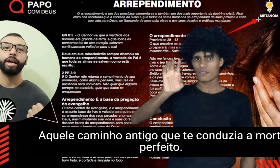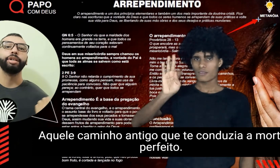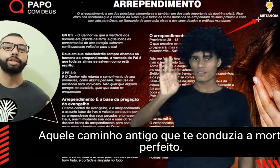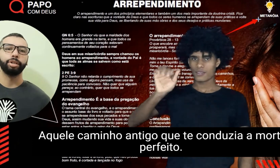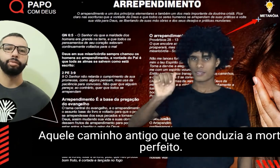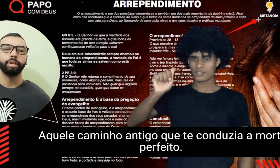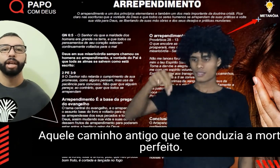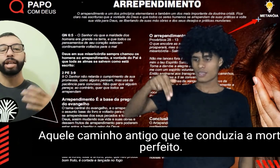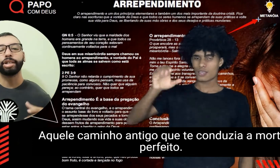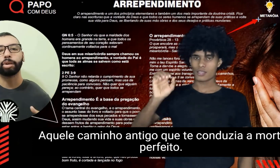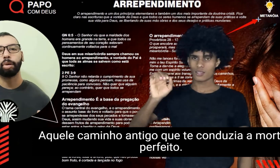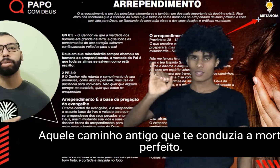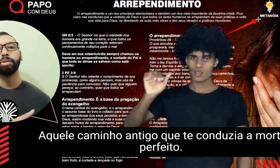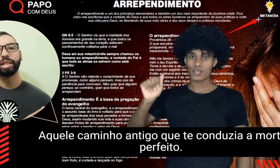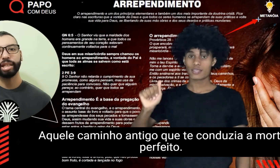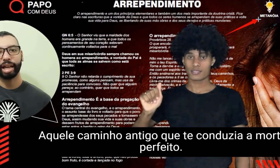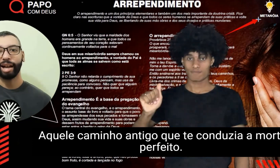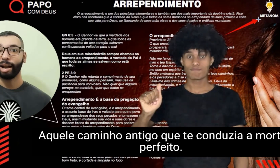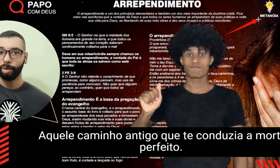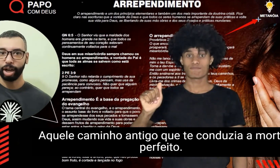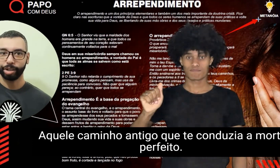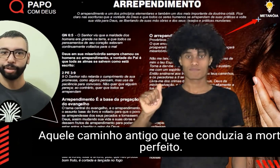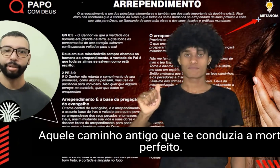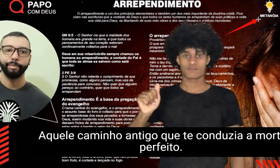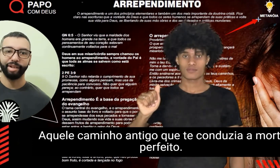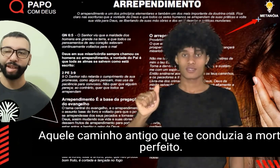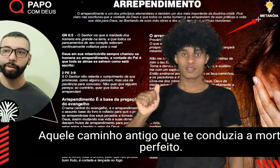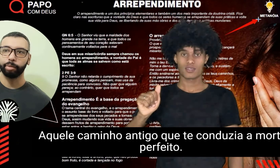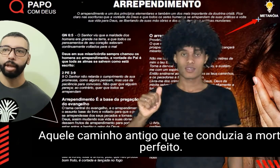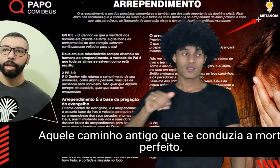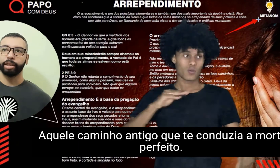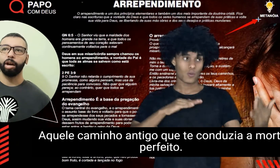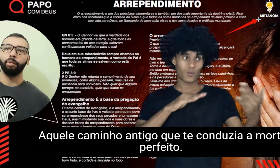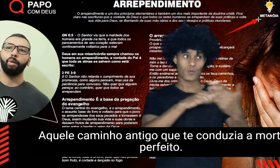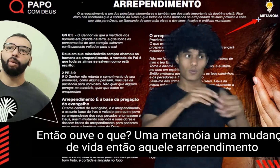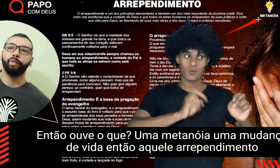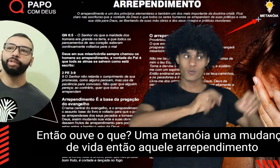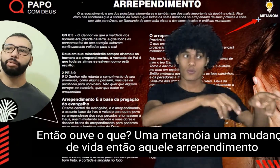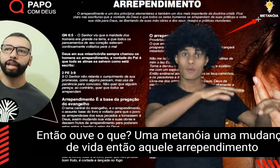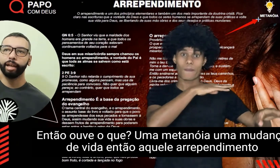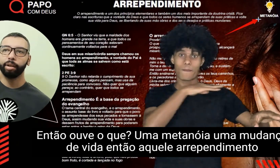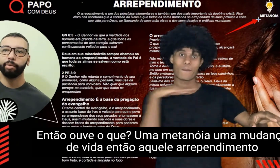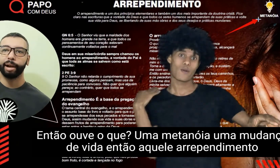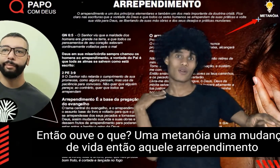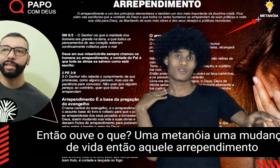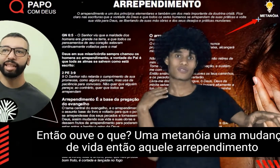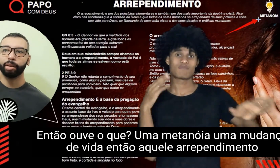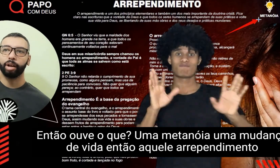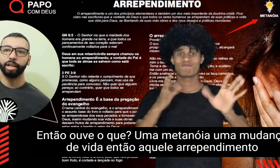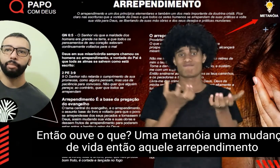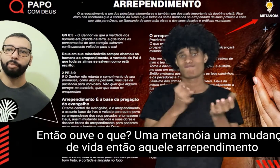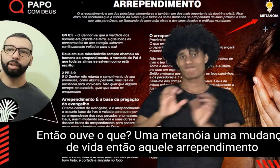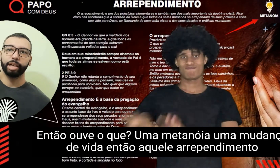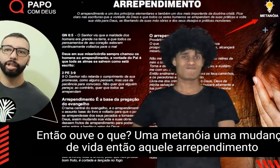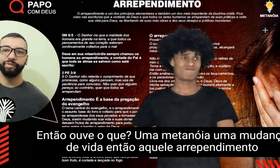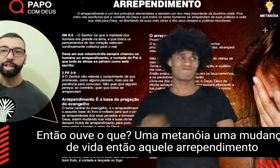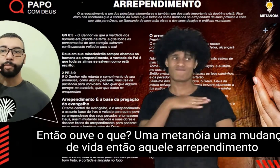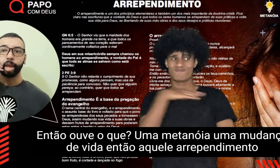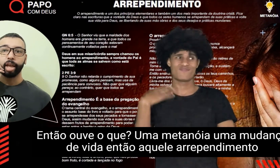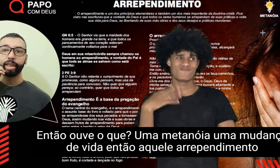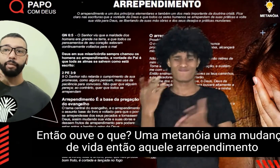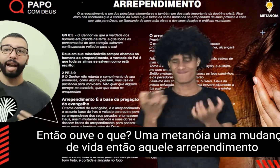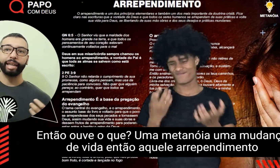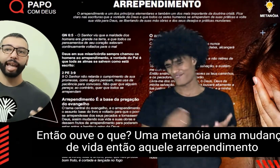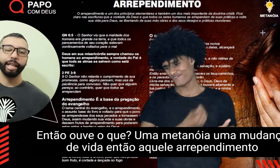caminho antigo que te conduzia à morte. Perfeito? Então, houve o quê? Uma metanoia, uma mudança de